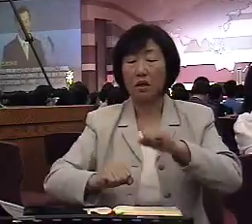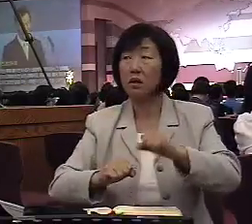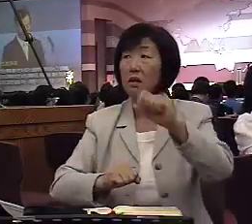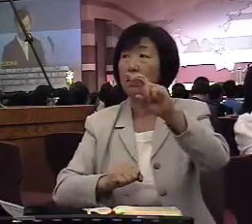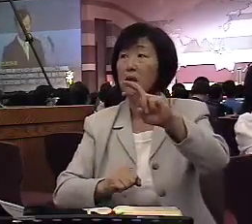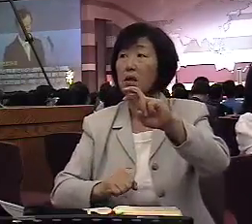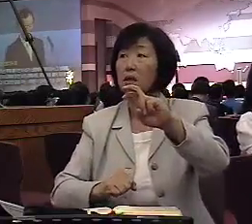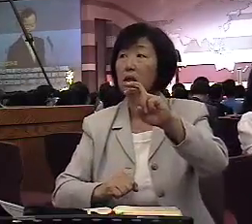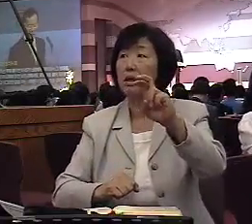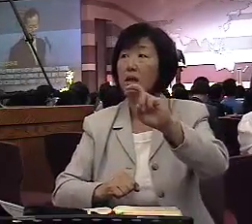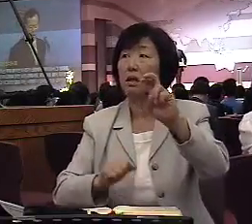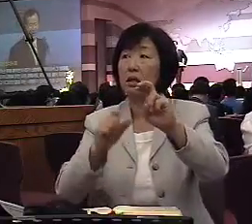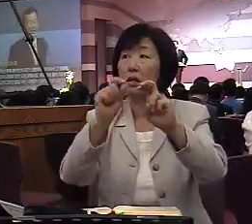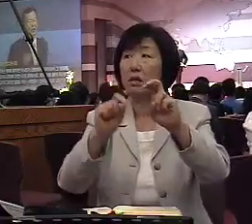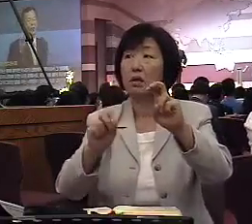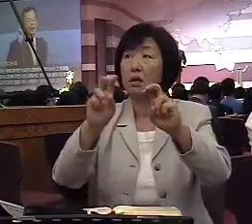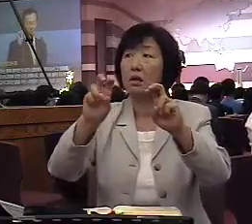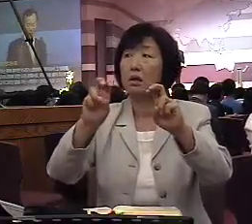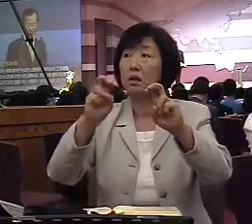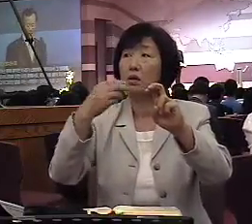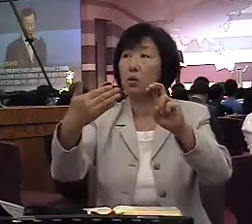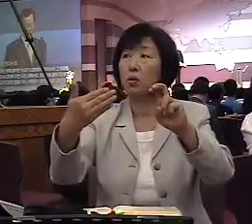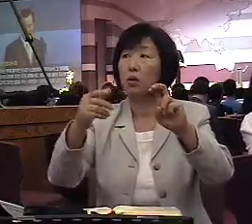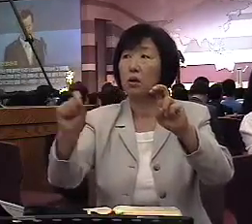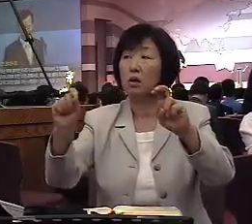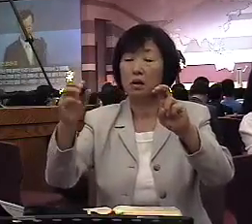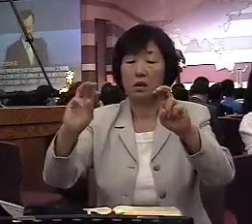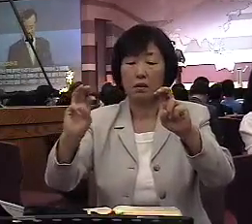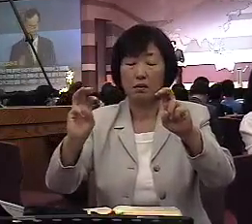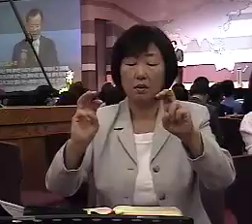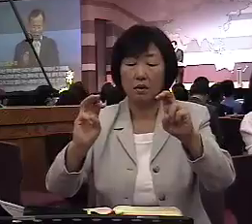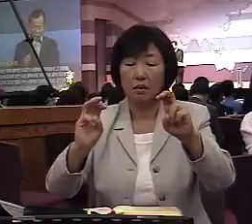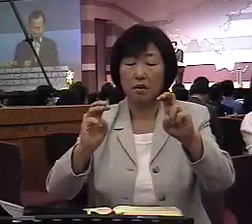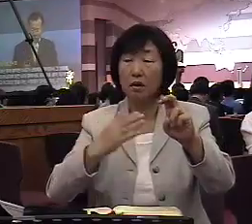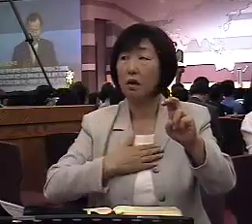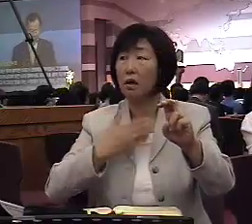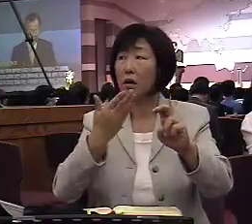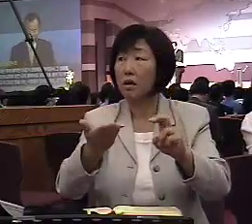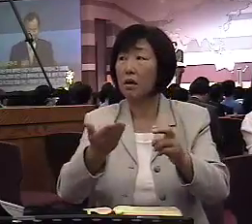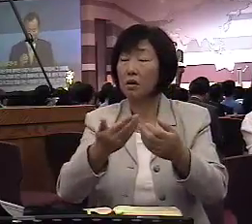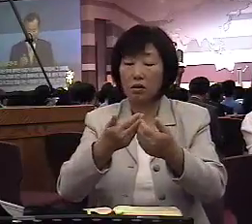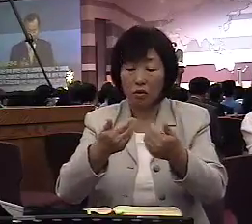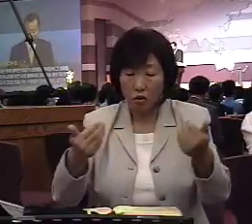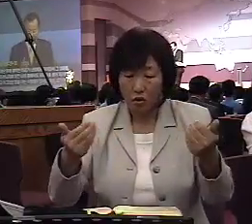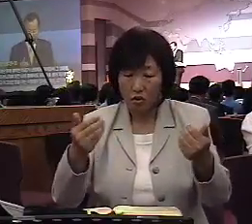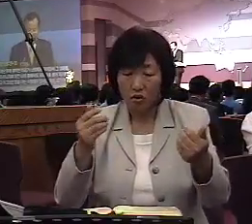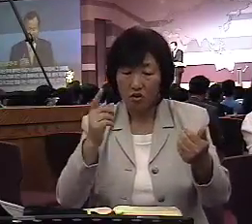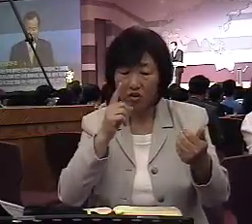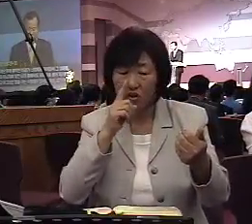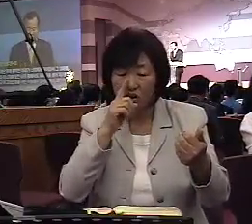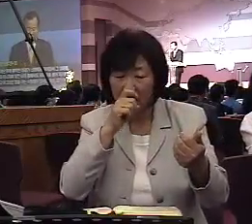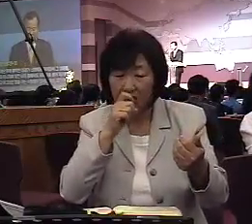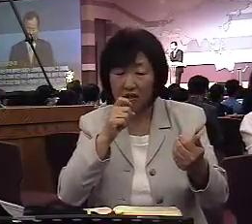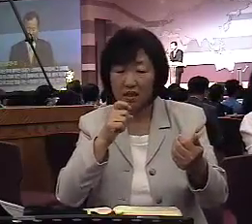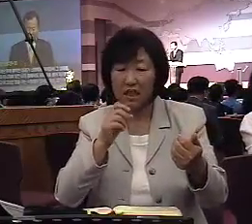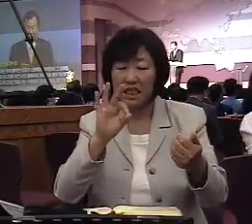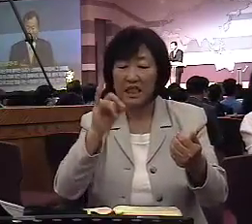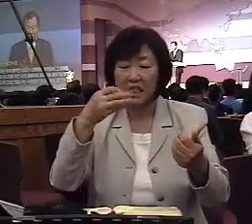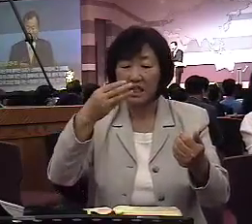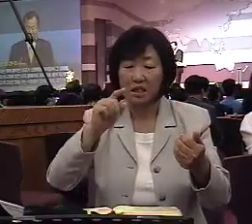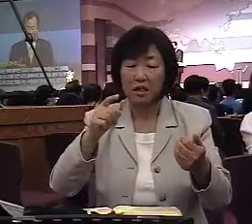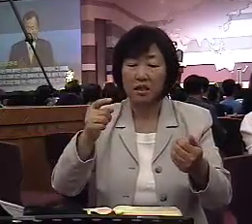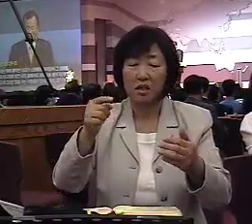보면 에베소 교회 장로들에게 사도 바울이 이런 말씀을 합니다. 내가 떠난 후에 흉악한 이리가 너희에게 들어와서